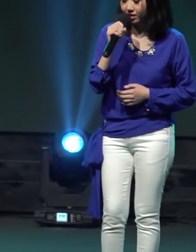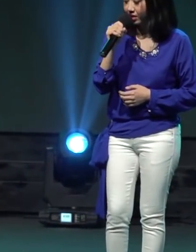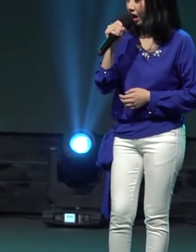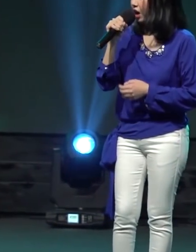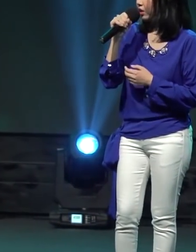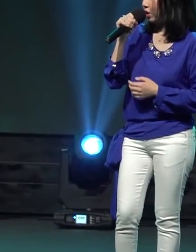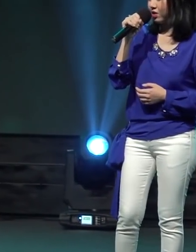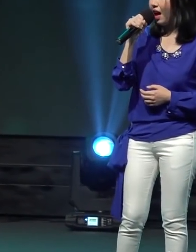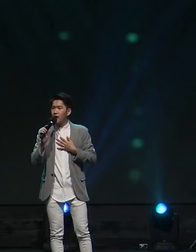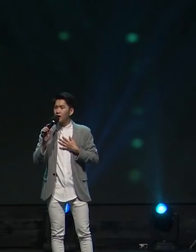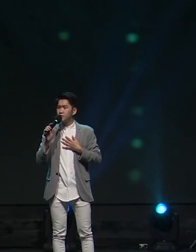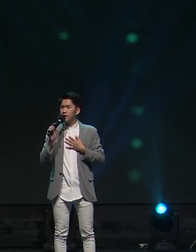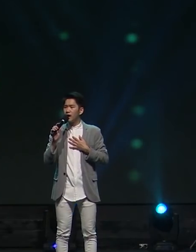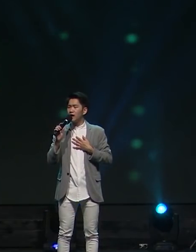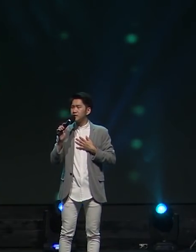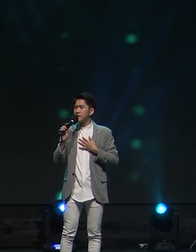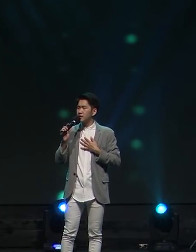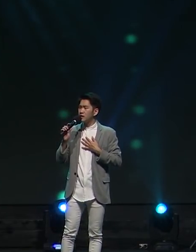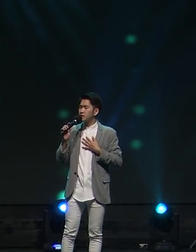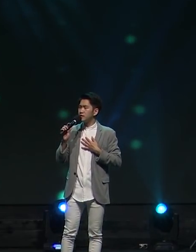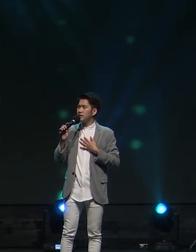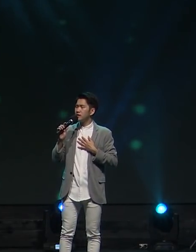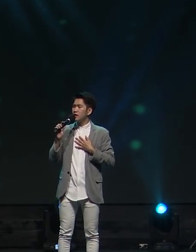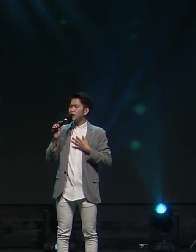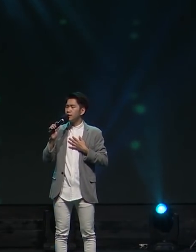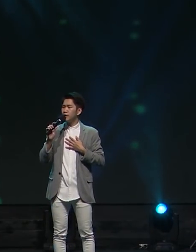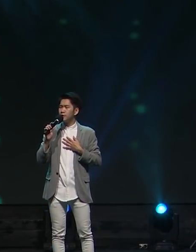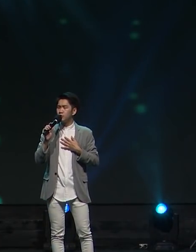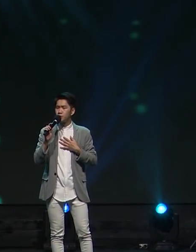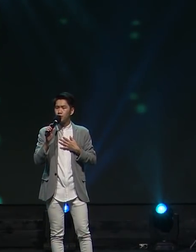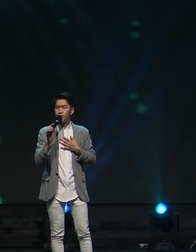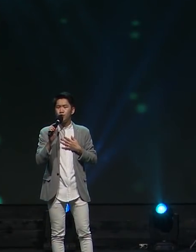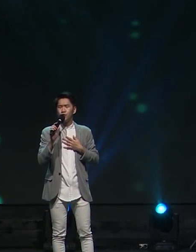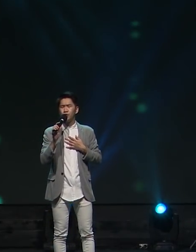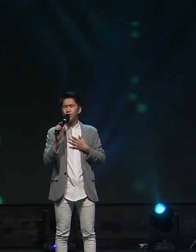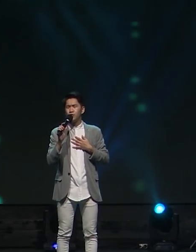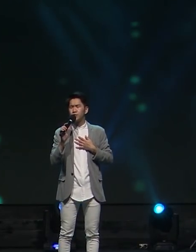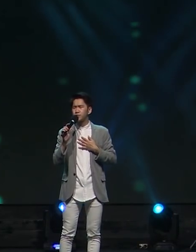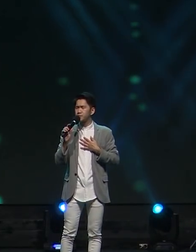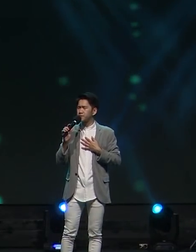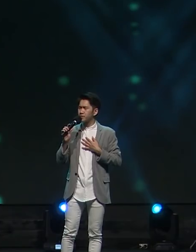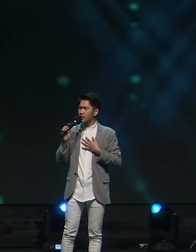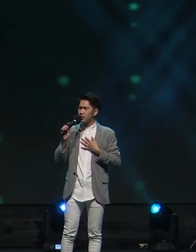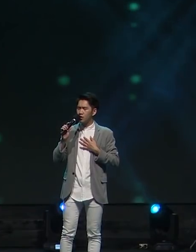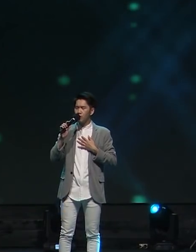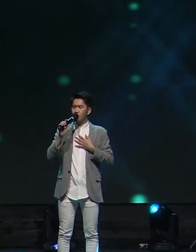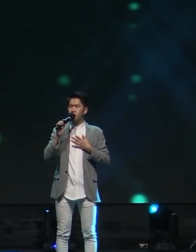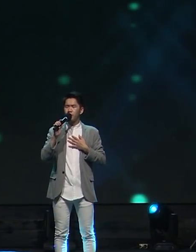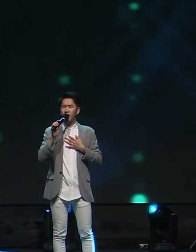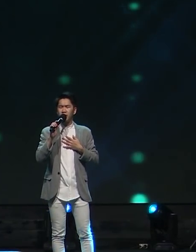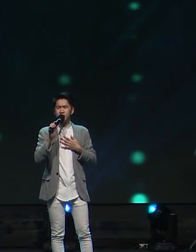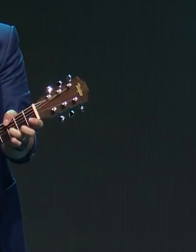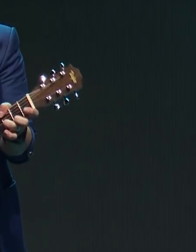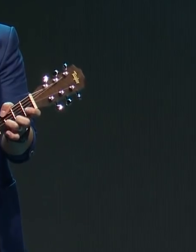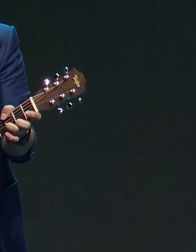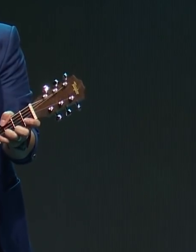merasakan Kau selalu hadir di hidupku. Bukanlah